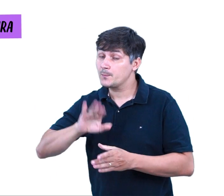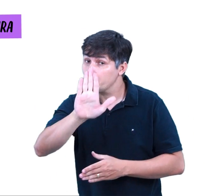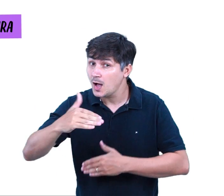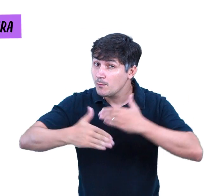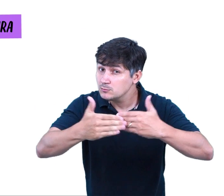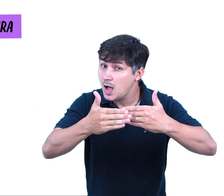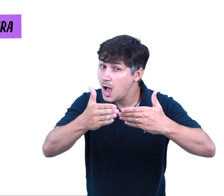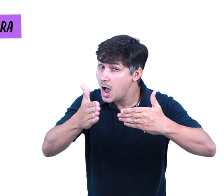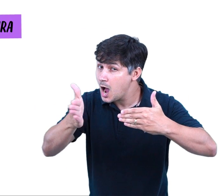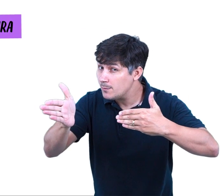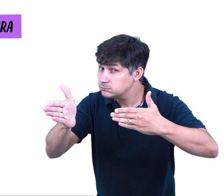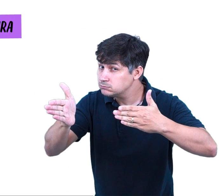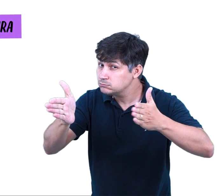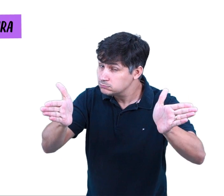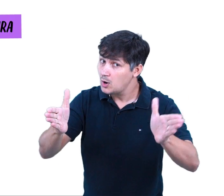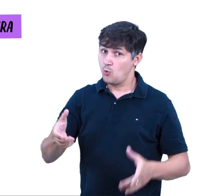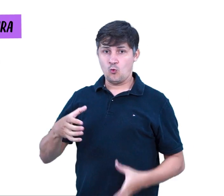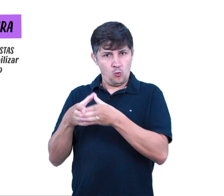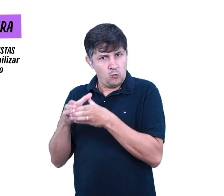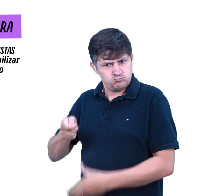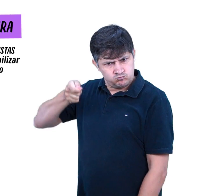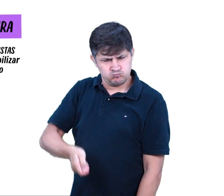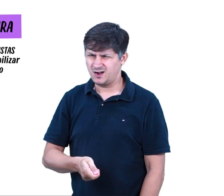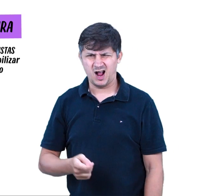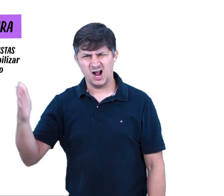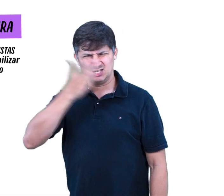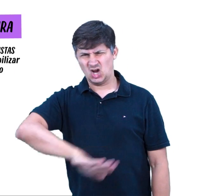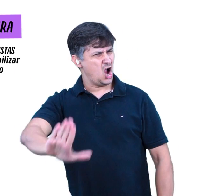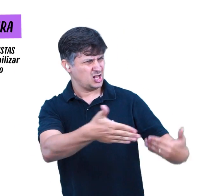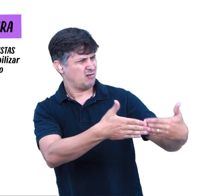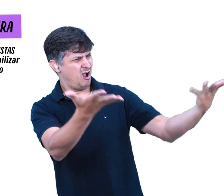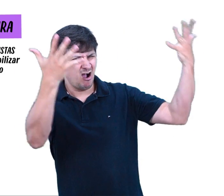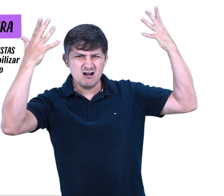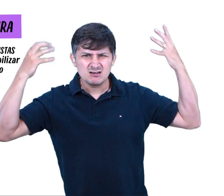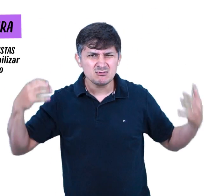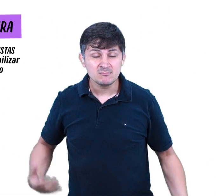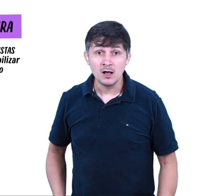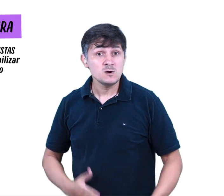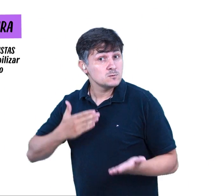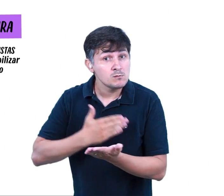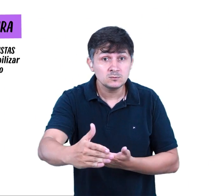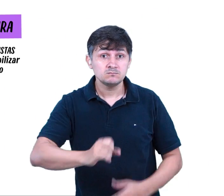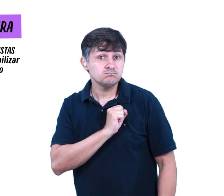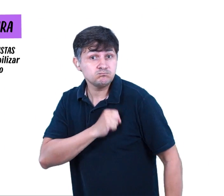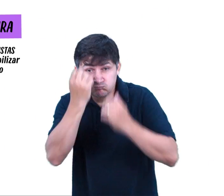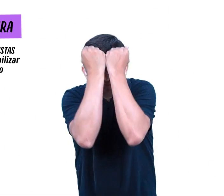não estava contente e reagiu com atos terroristas para desestabilizar o governo. E os dois principais